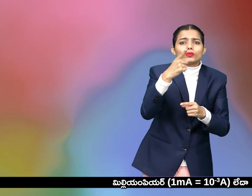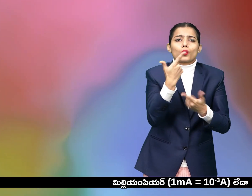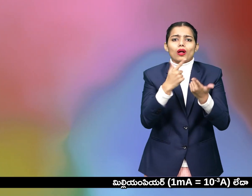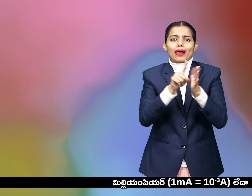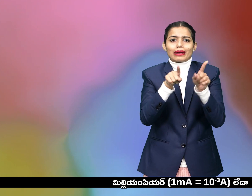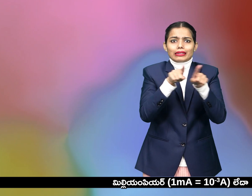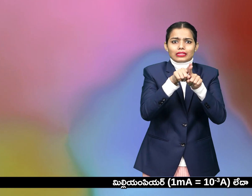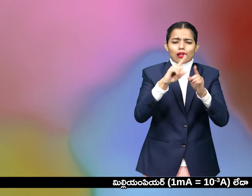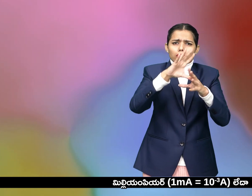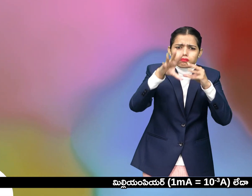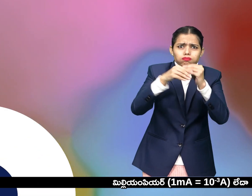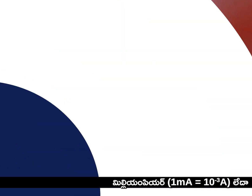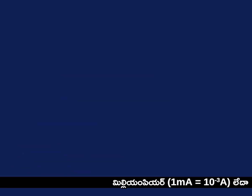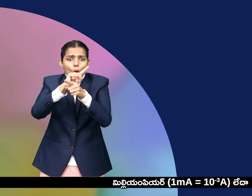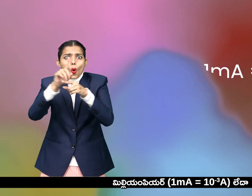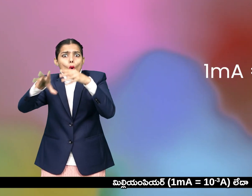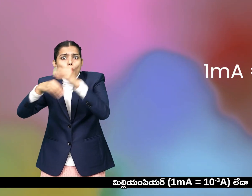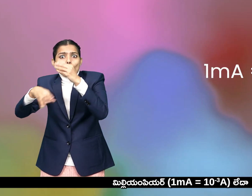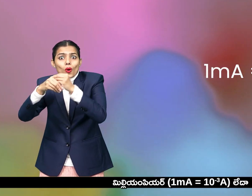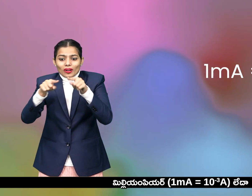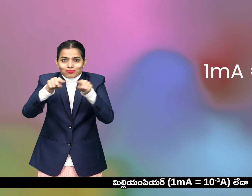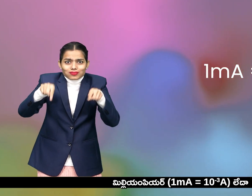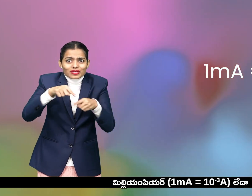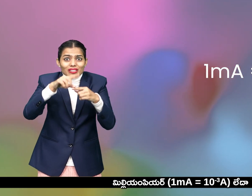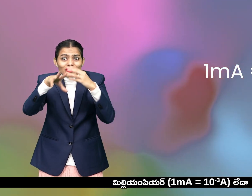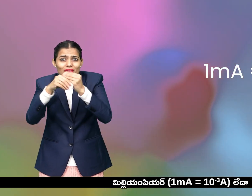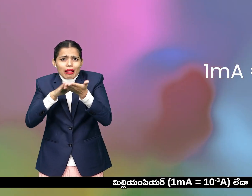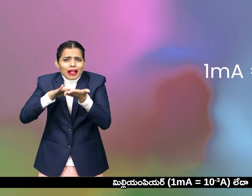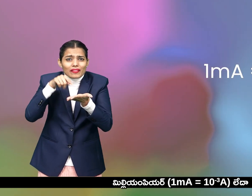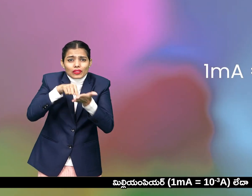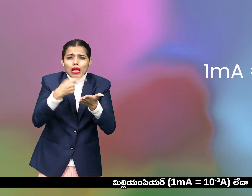MA = 10 - 3A లేదా